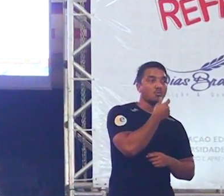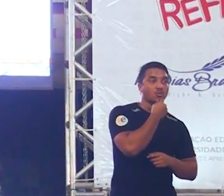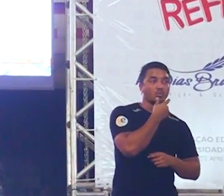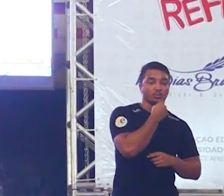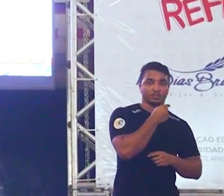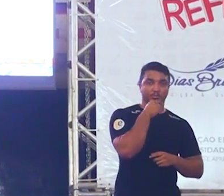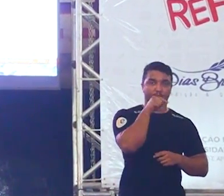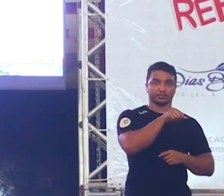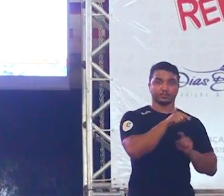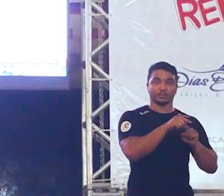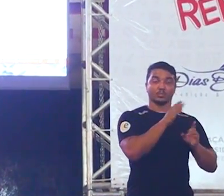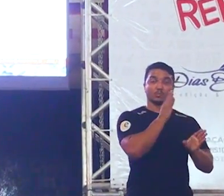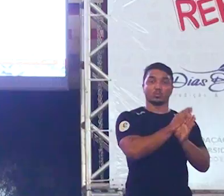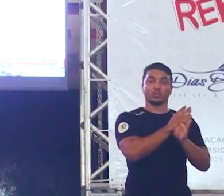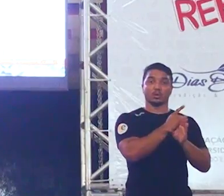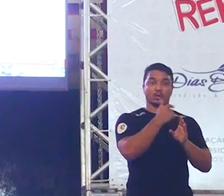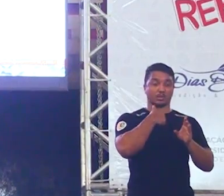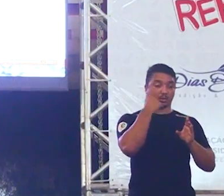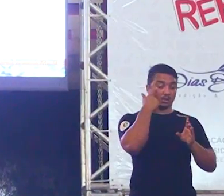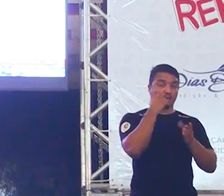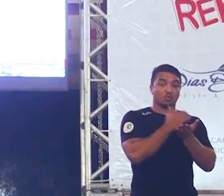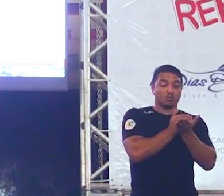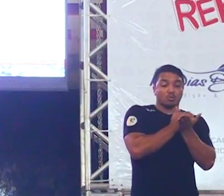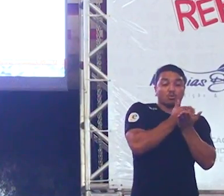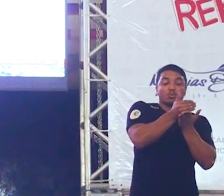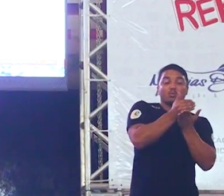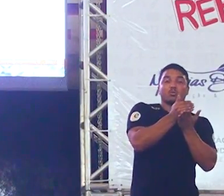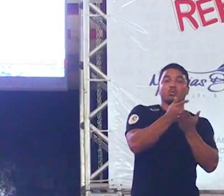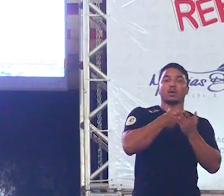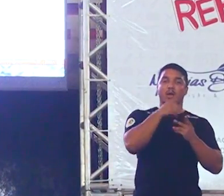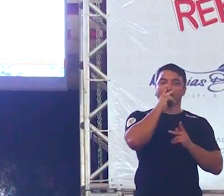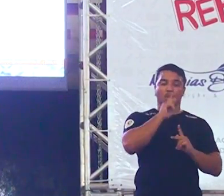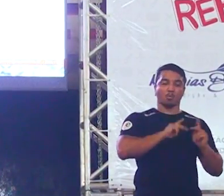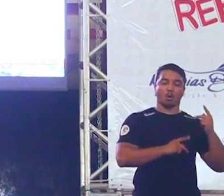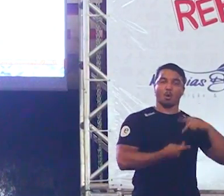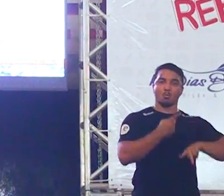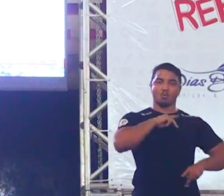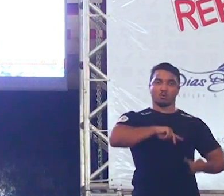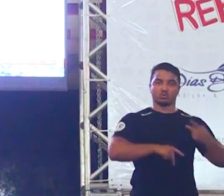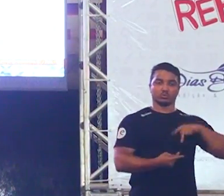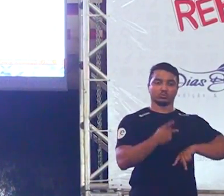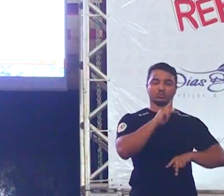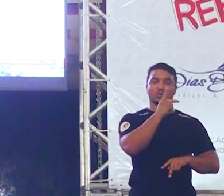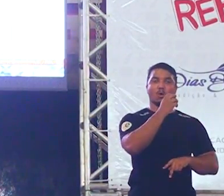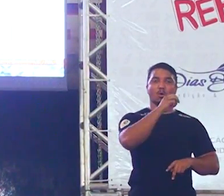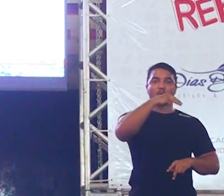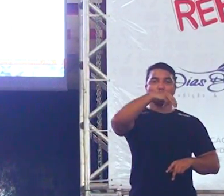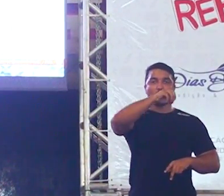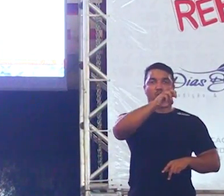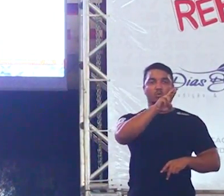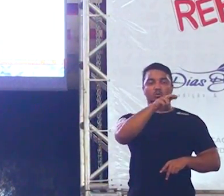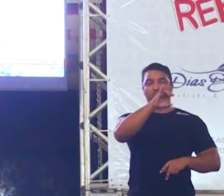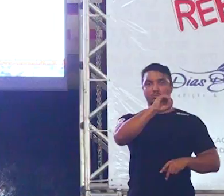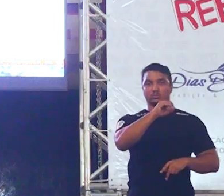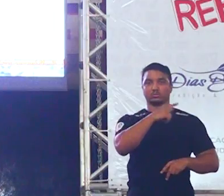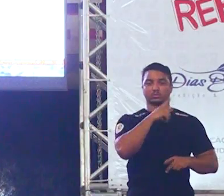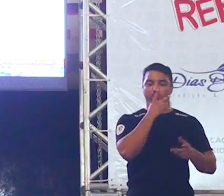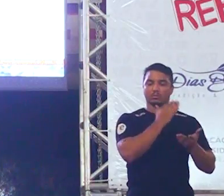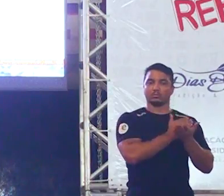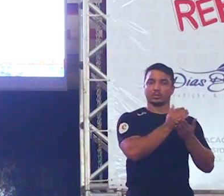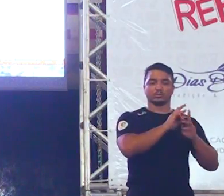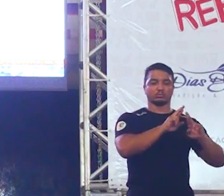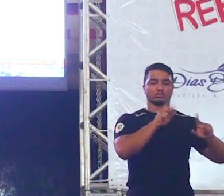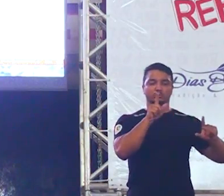masculino, através de quem? Da ativação dos hormônios que vão gerar essa diferenciação,